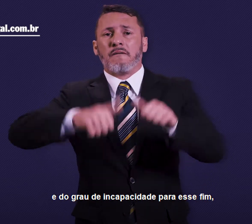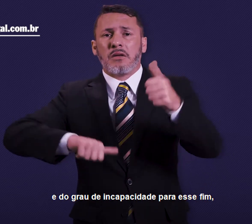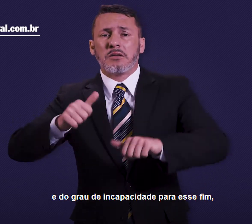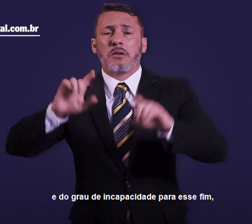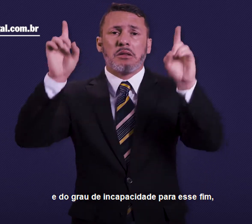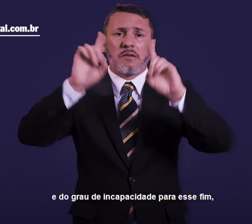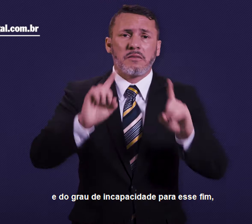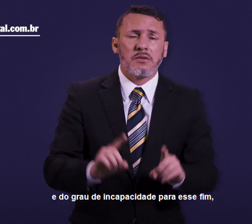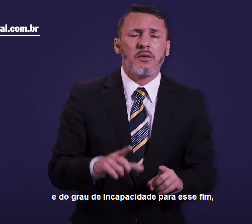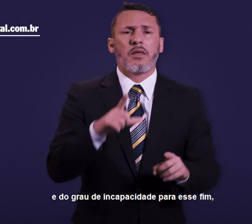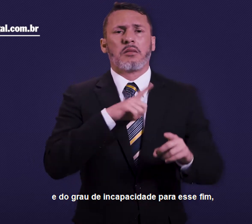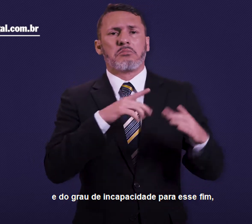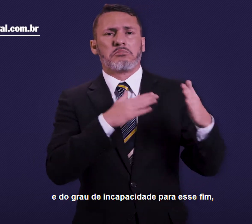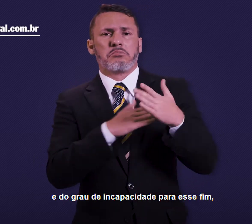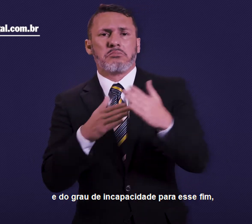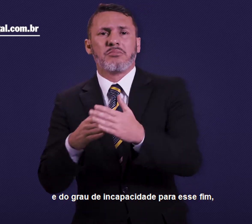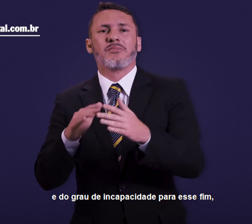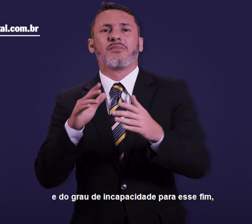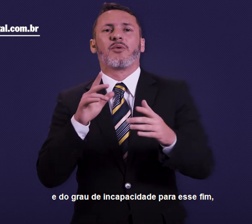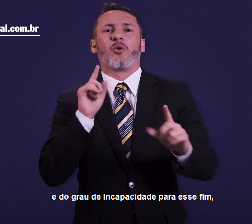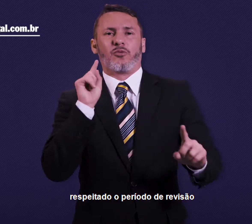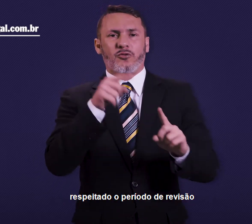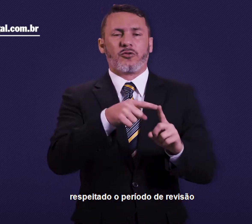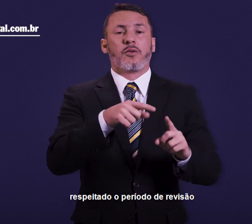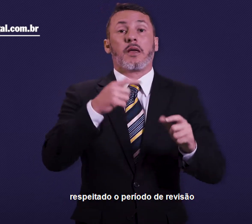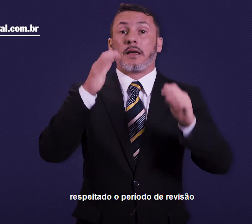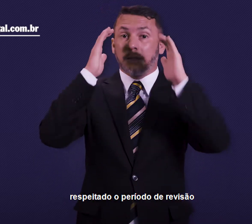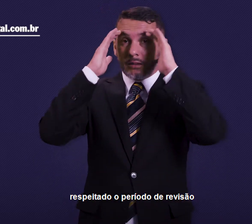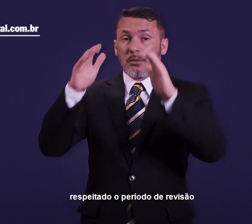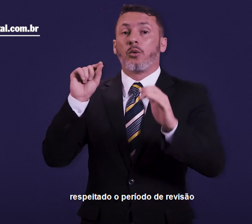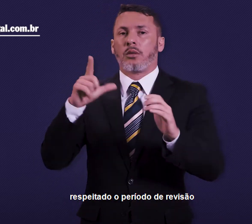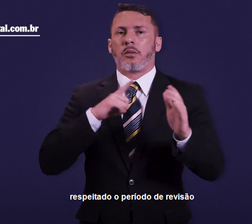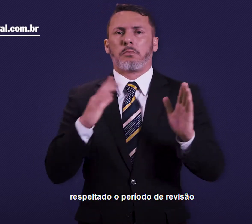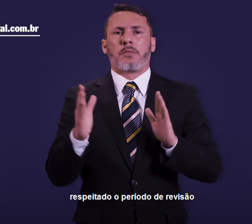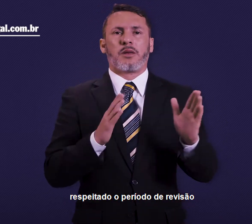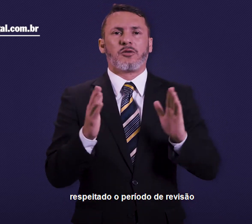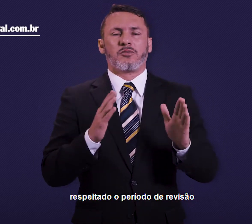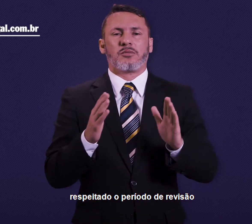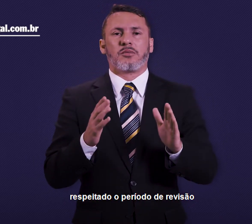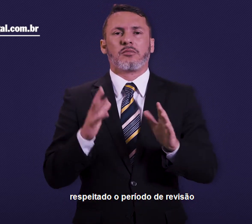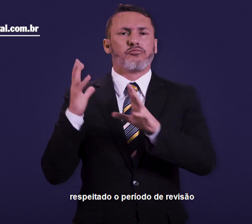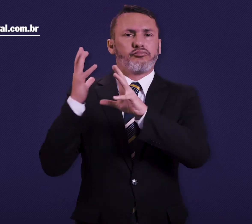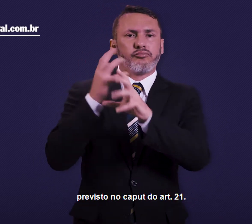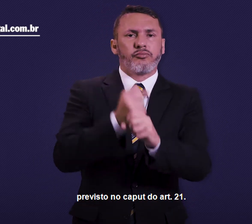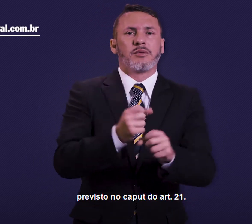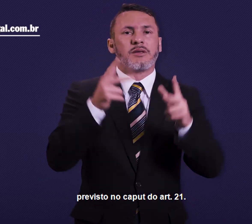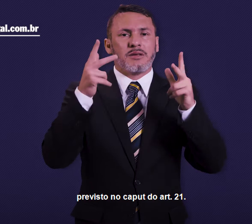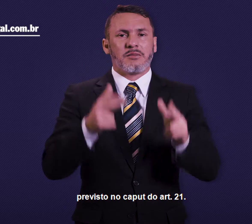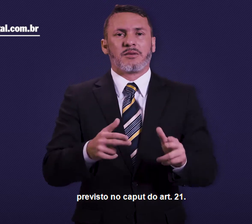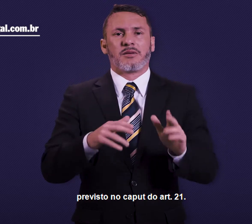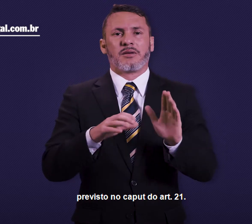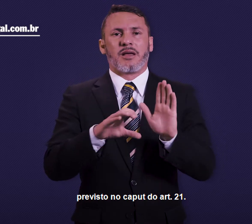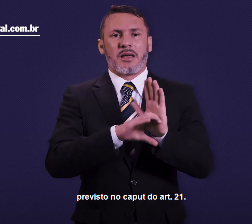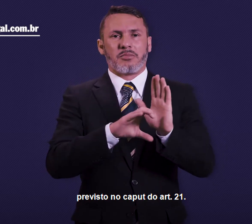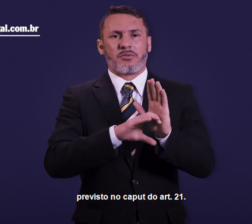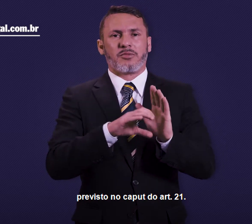do grau de incapacidade para esse fim, respeitado o período de revisão previsto no caput do artigo